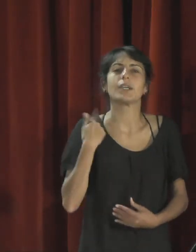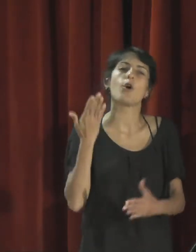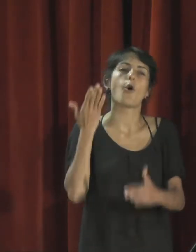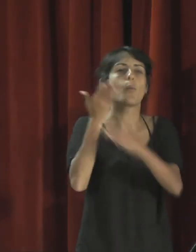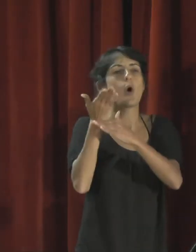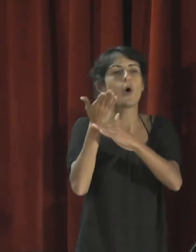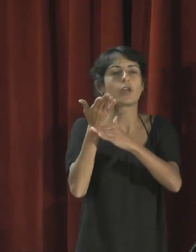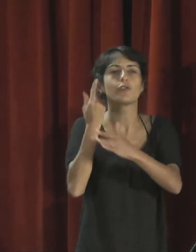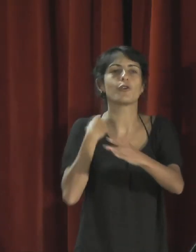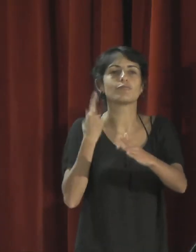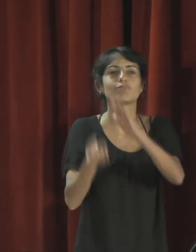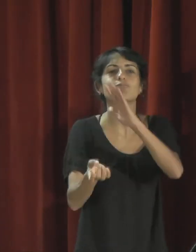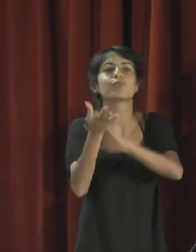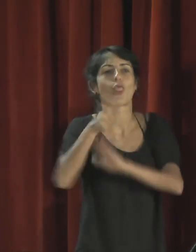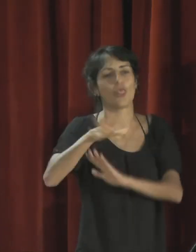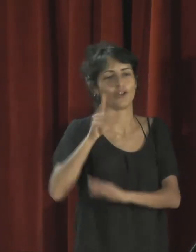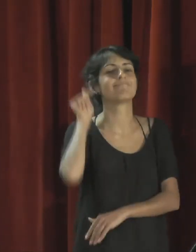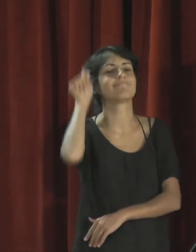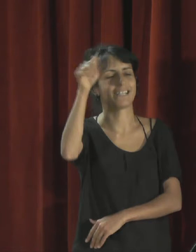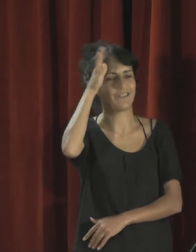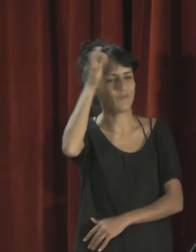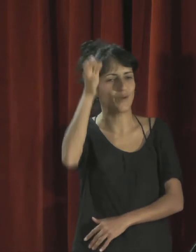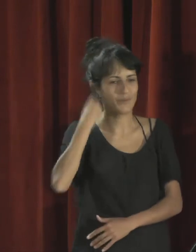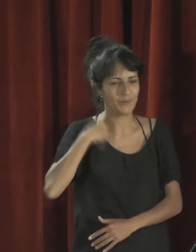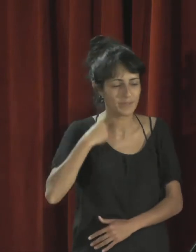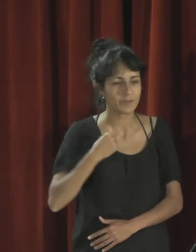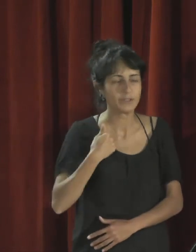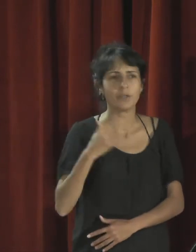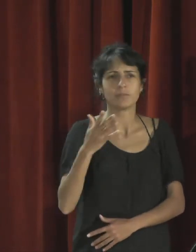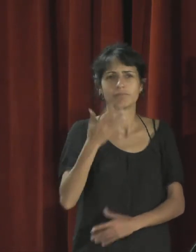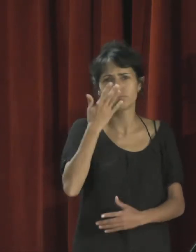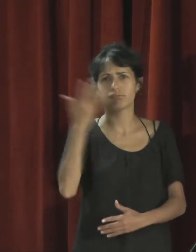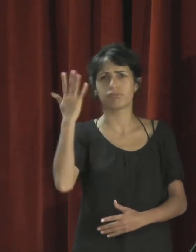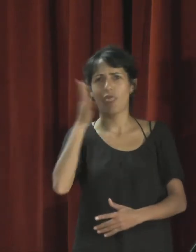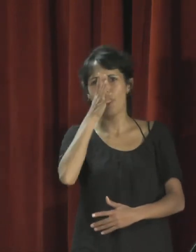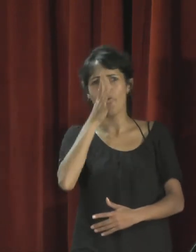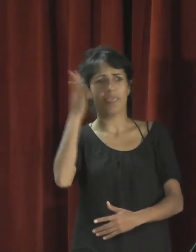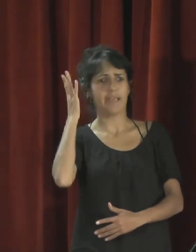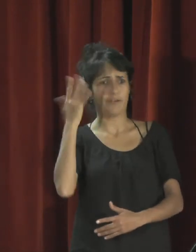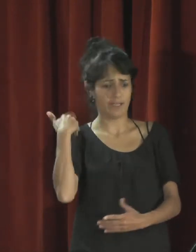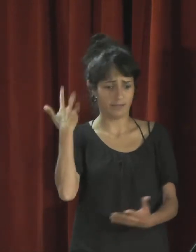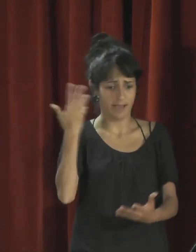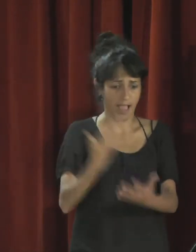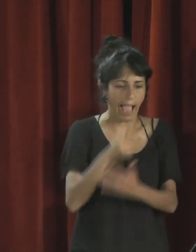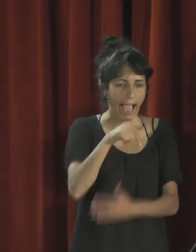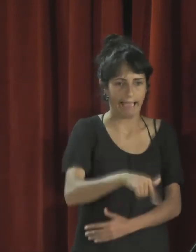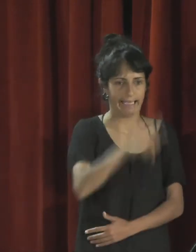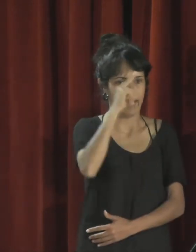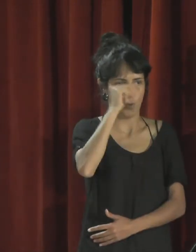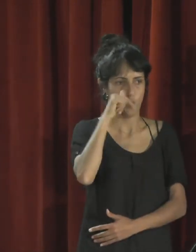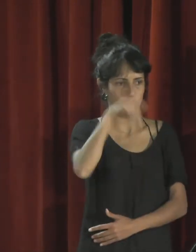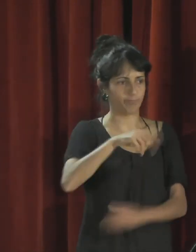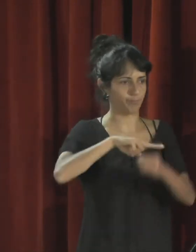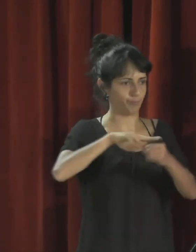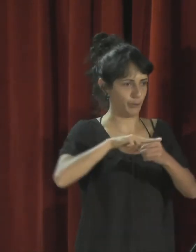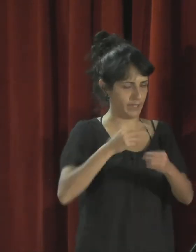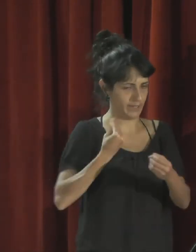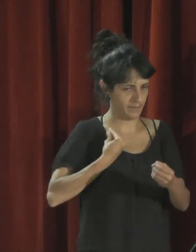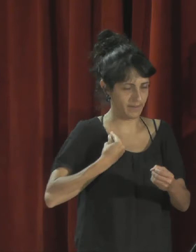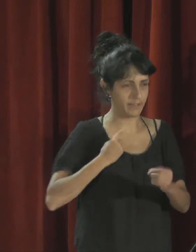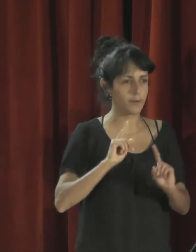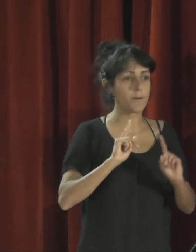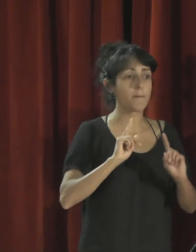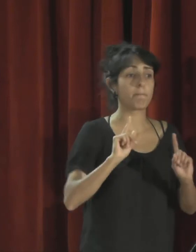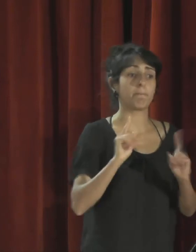Nova. Levo 5 anos xa, dende que volvín de Barcelona, vivindo na provincia de Lugo. Primeiro na costa